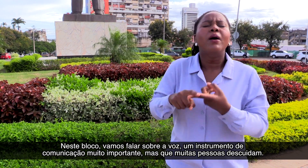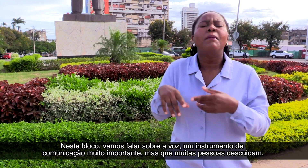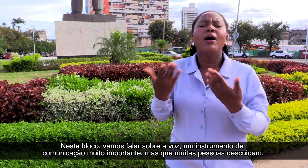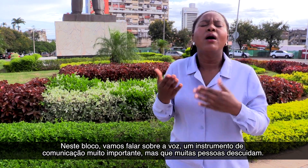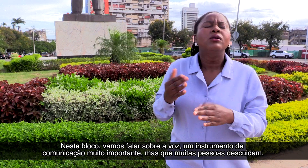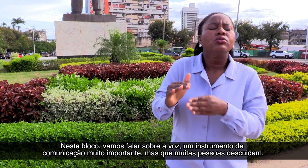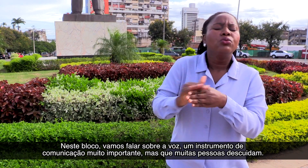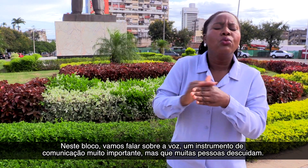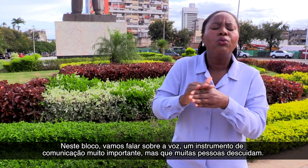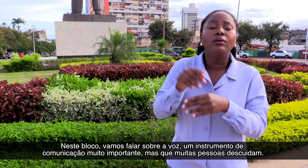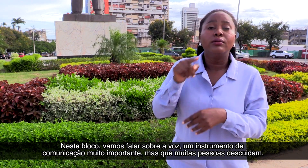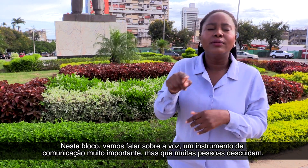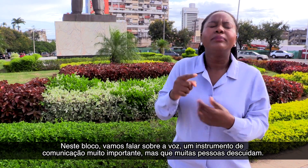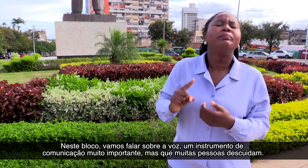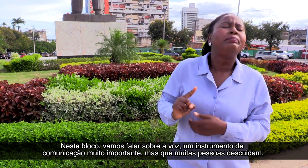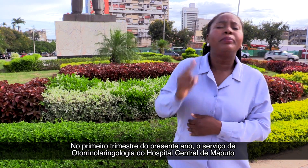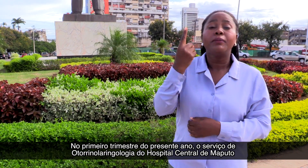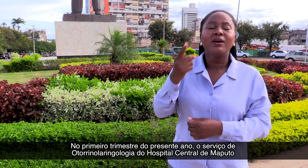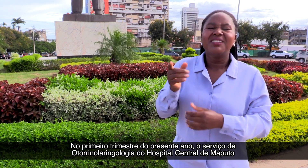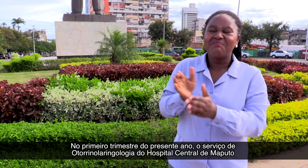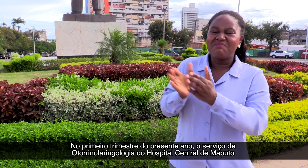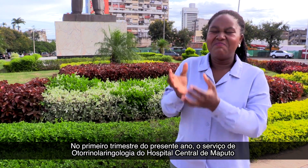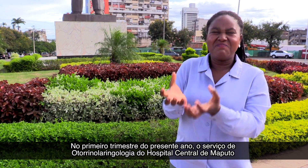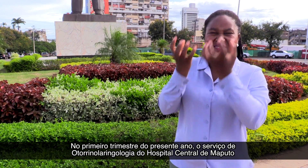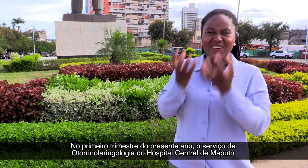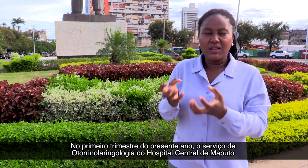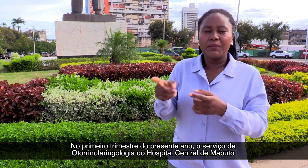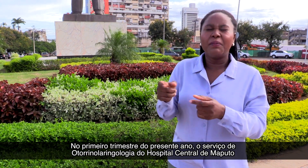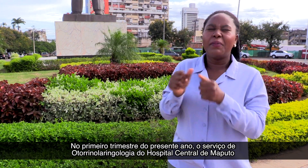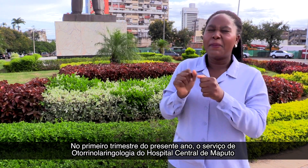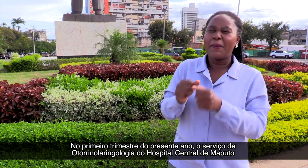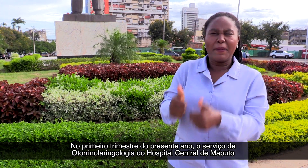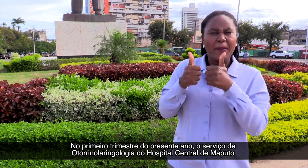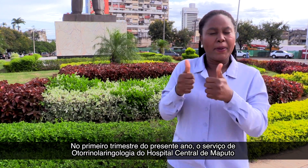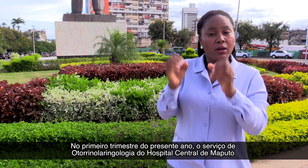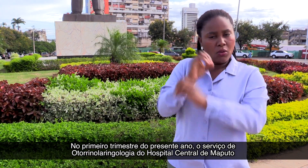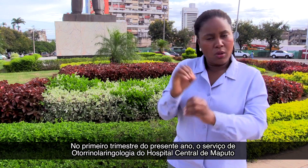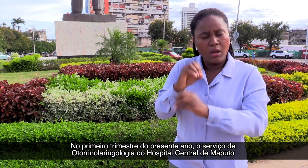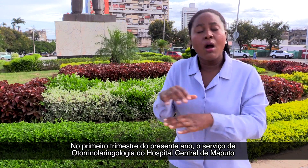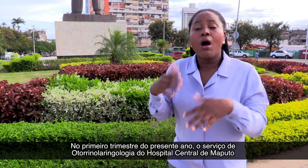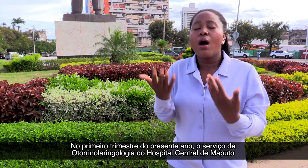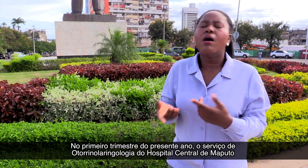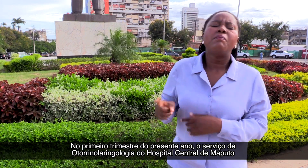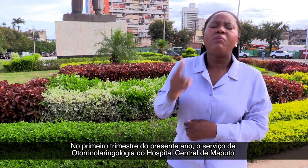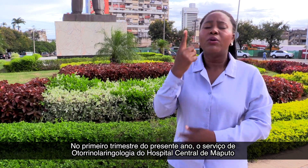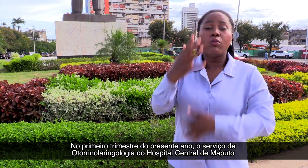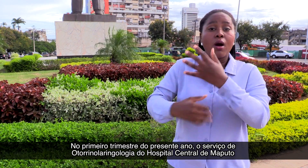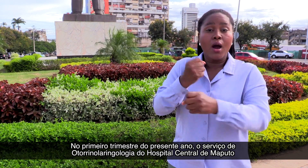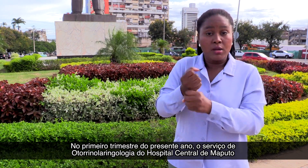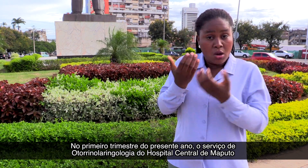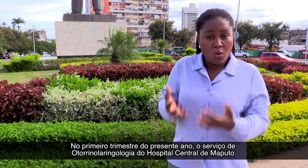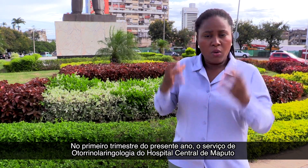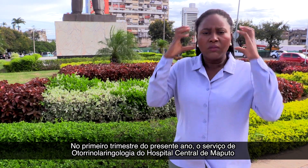importante, mas que muitas pessoas descuidam. No primeiro trimestre do presente ano, o Serviço